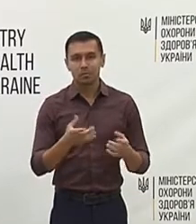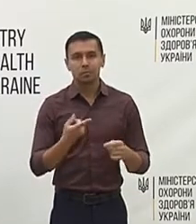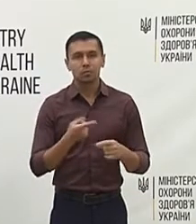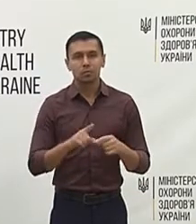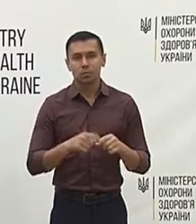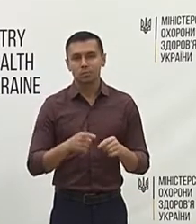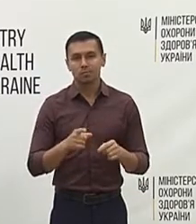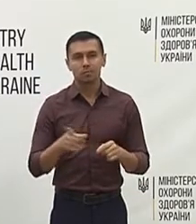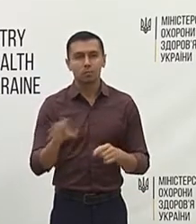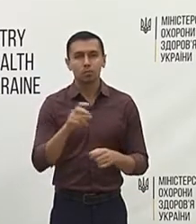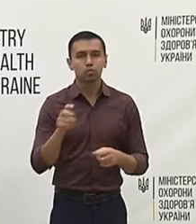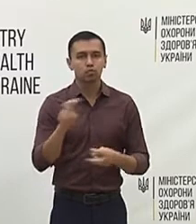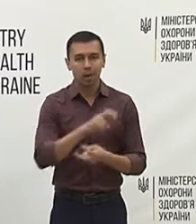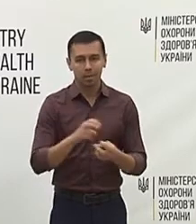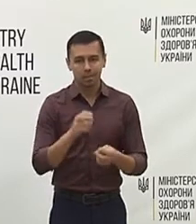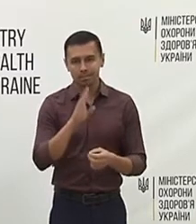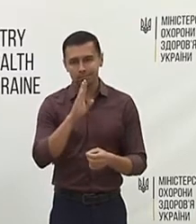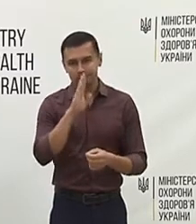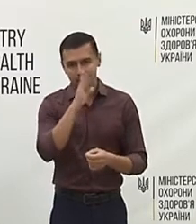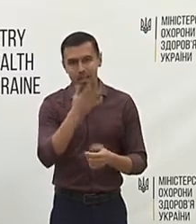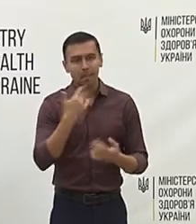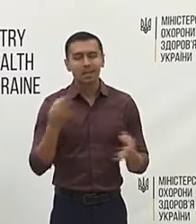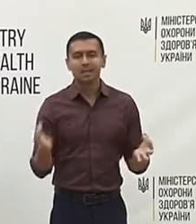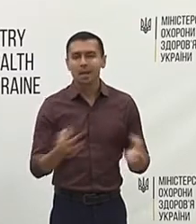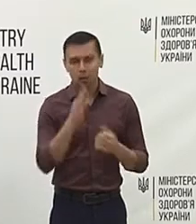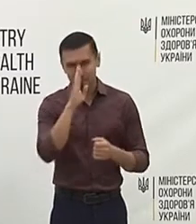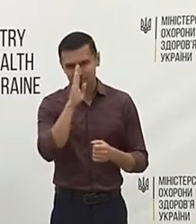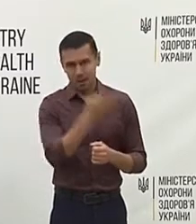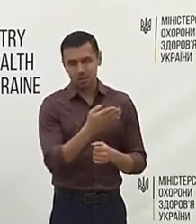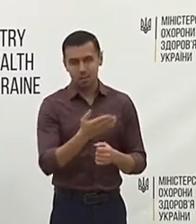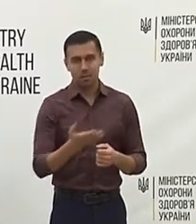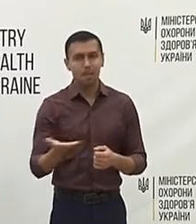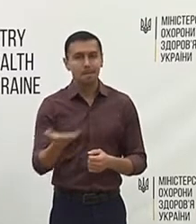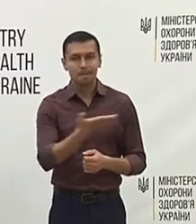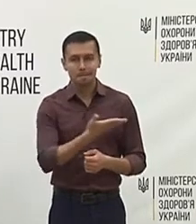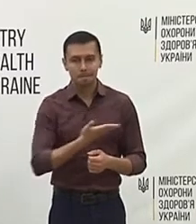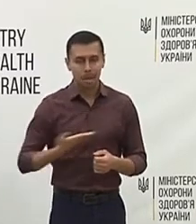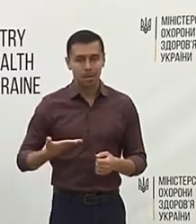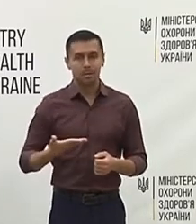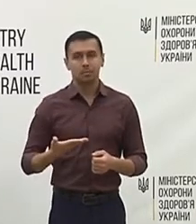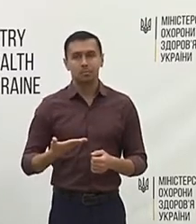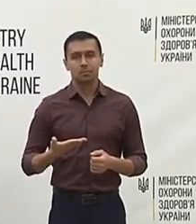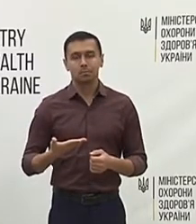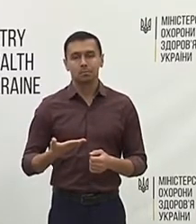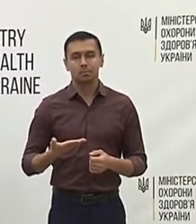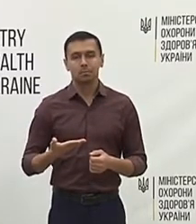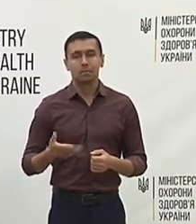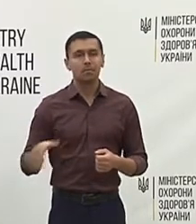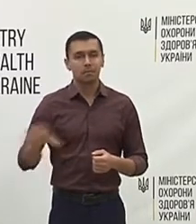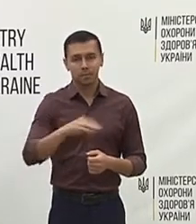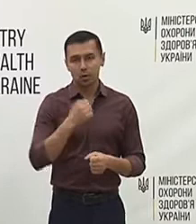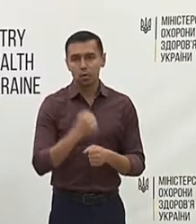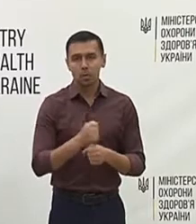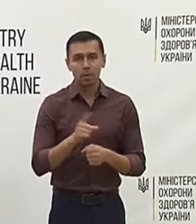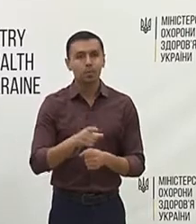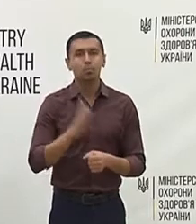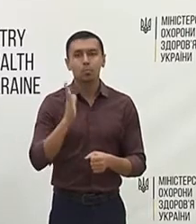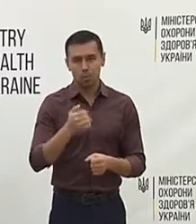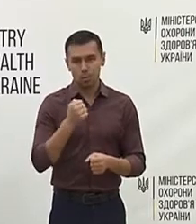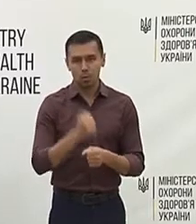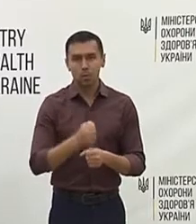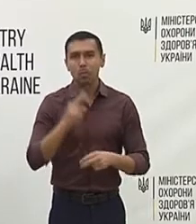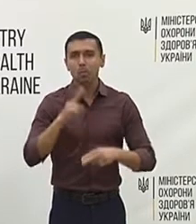професію, всьому шукати зраду. Немає ніякої зради. Ми все робимо і